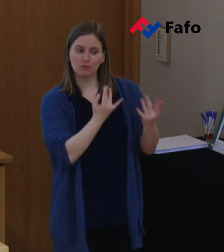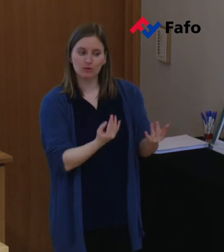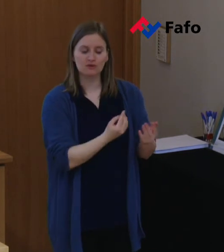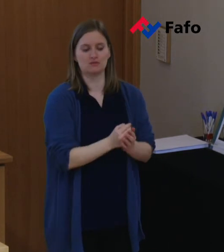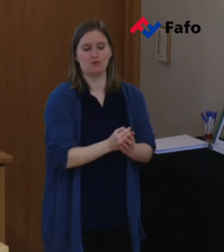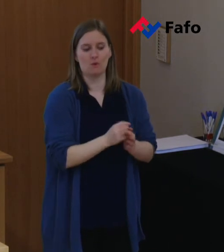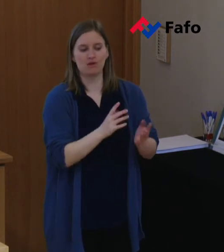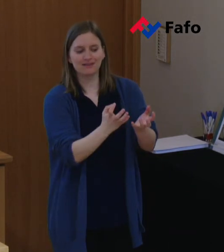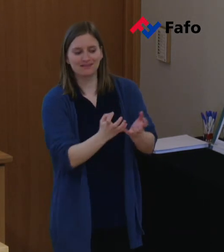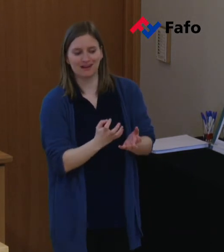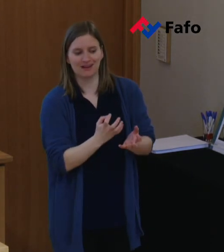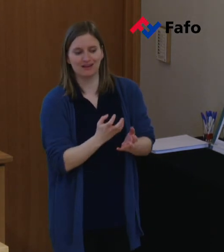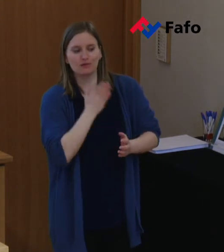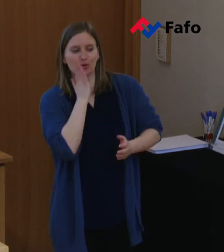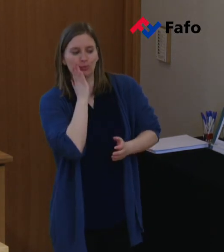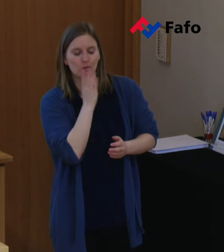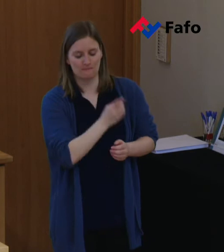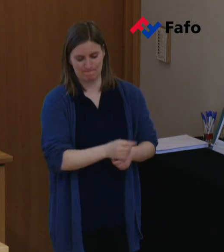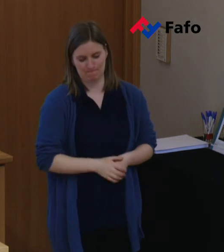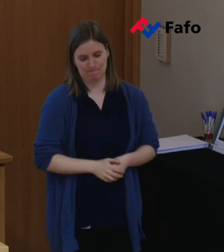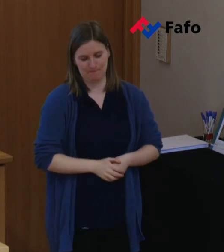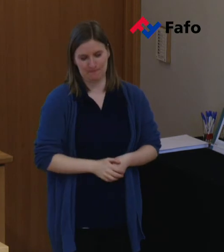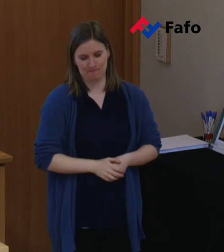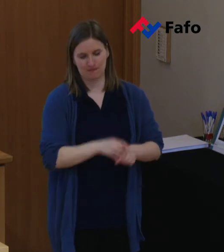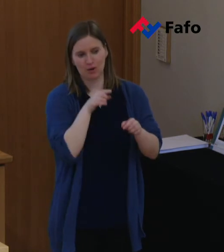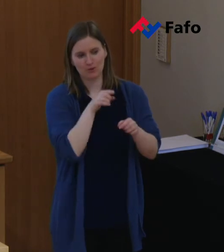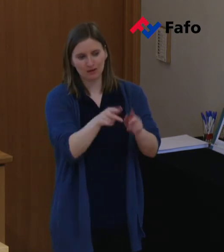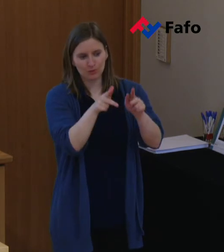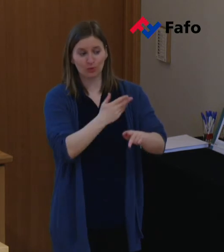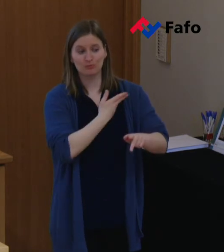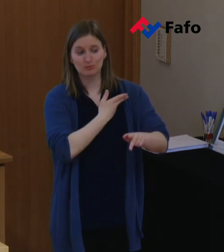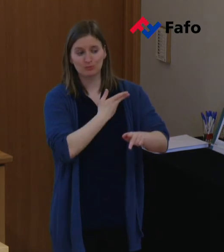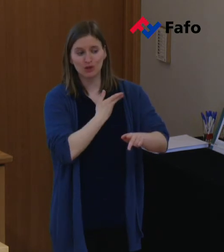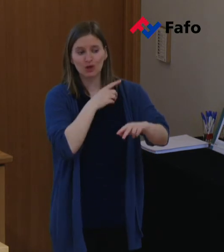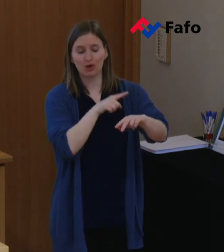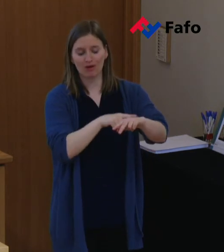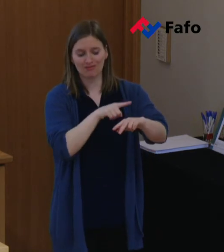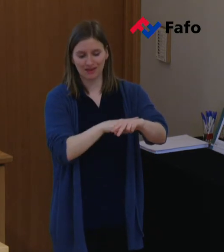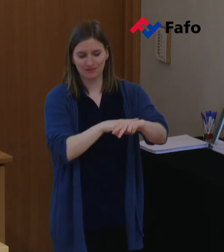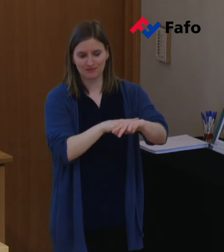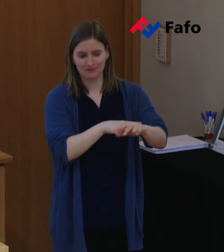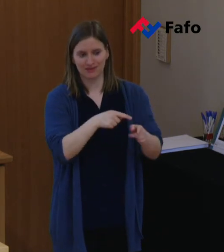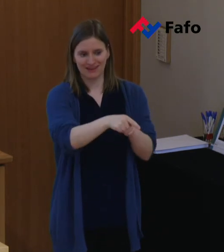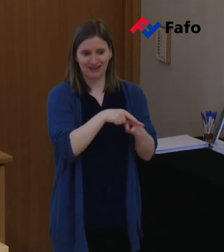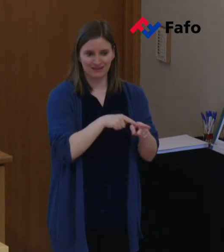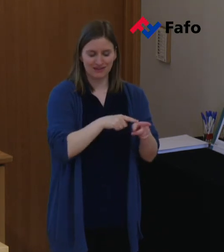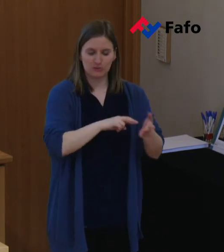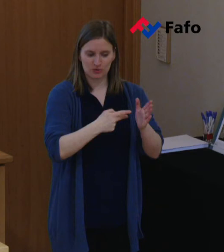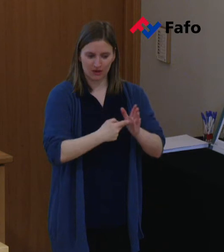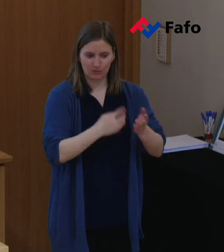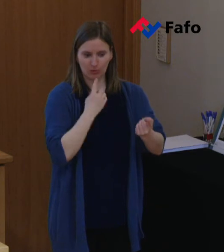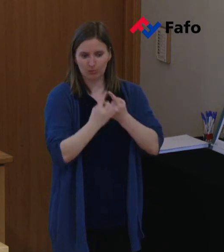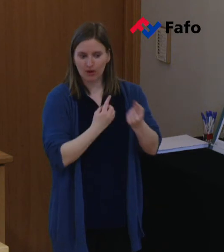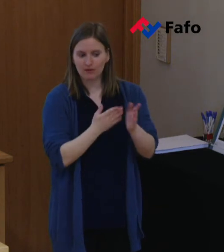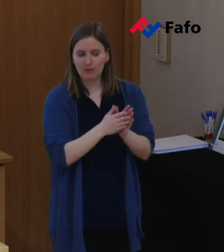de trenger for å bo. Og dette har man brukt mye tid på innledningsvis I begge prosjektene på å snakke med brukerne